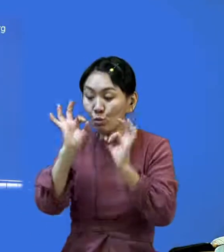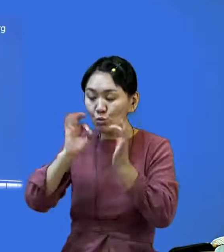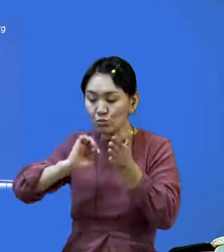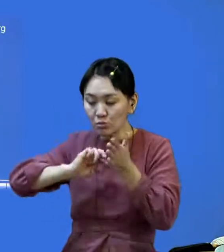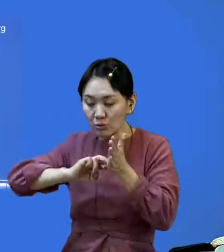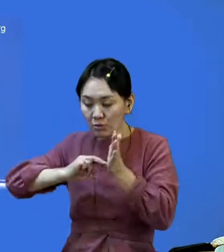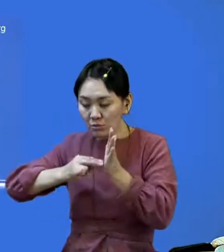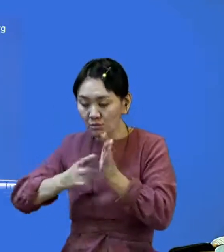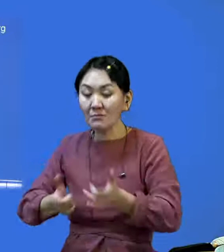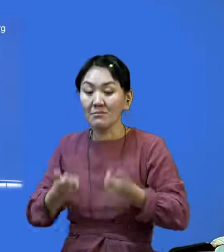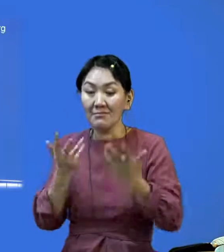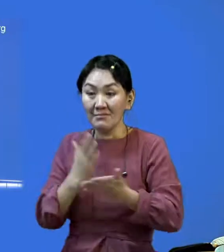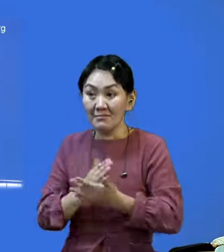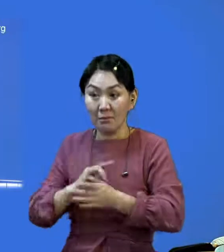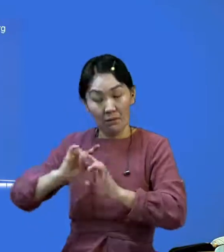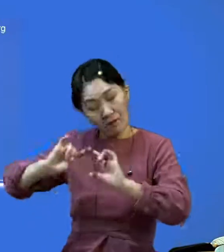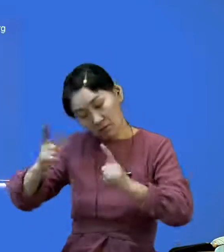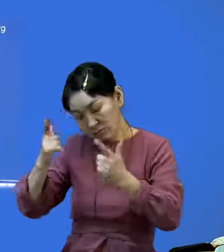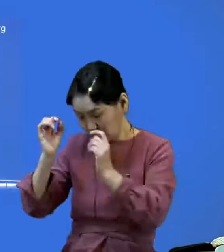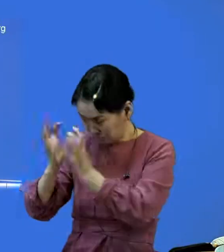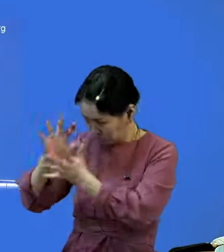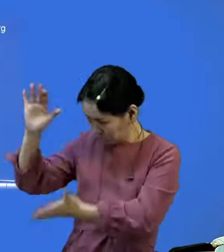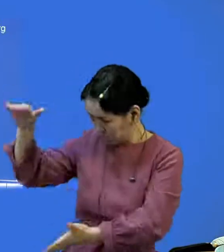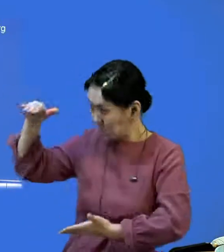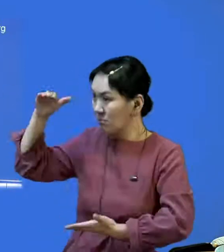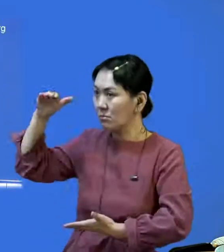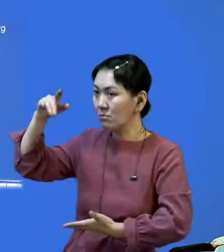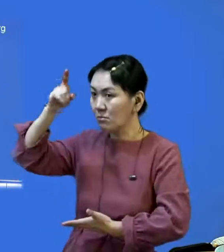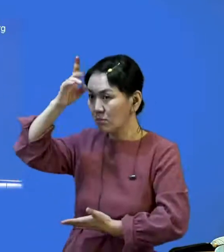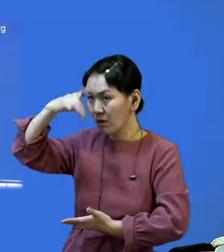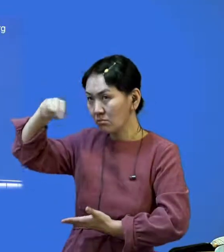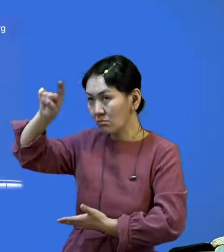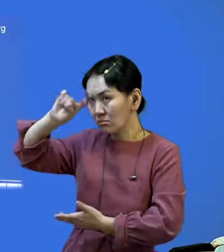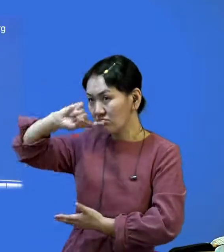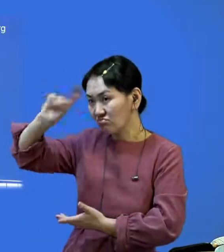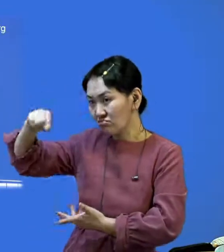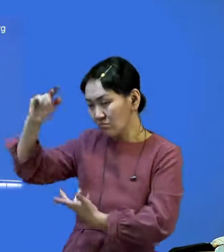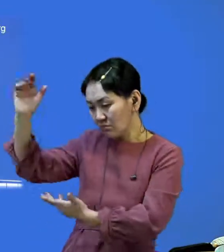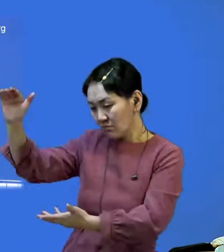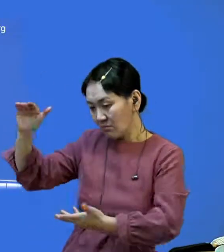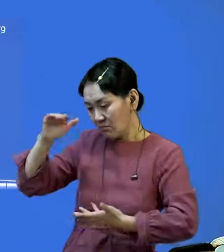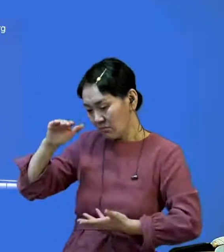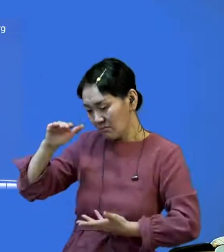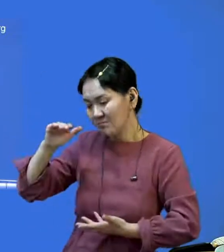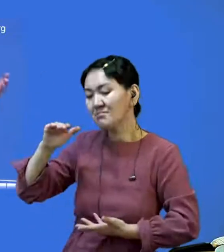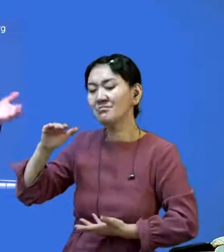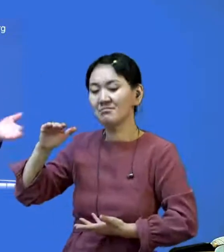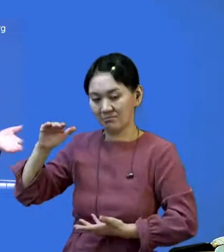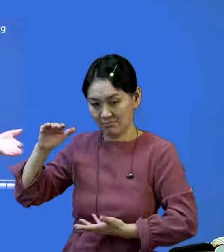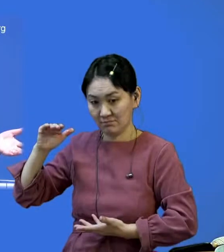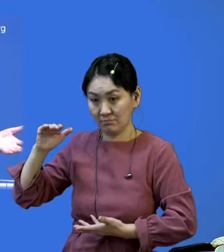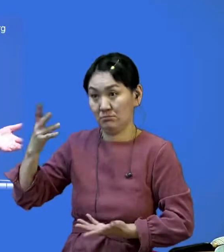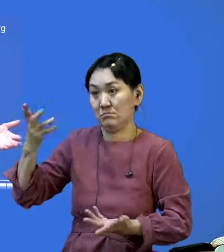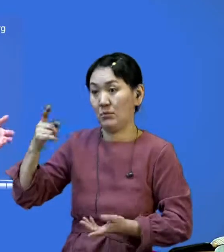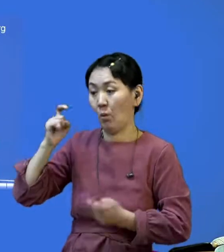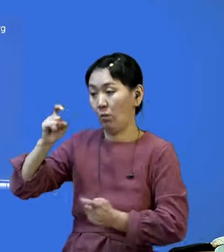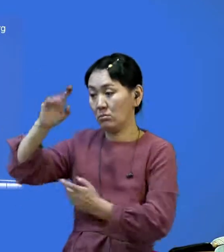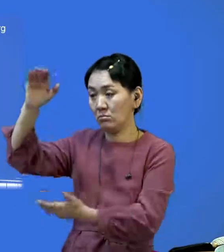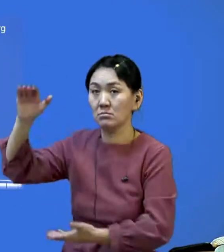10 тэрбум өөрт нь гинт ороод ирлээ гэж бол бурханы өгсөн зүйл гэж бодоод 10 тэрбумыг тэр чигээр нь бурханд